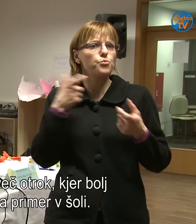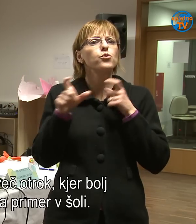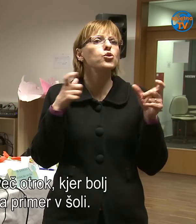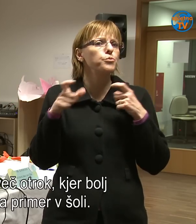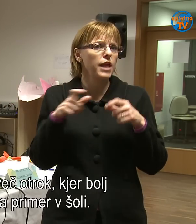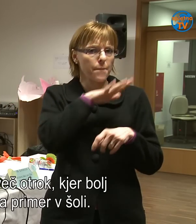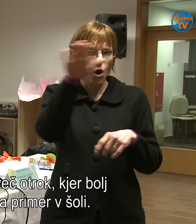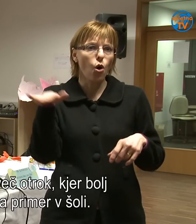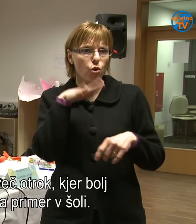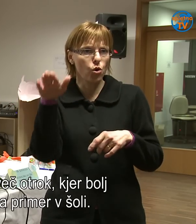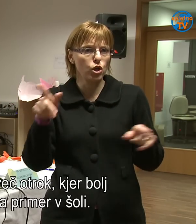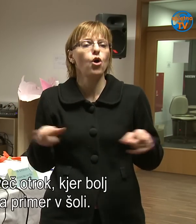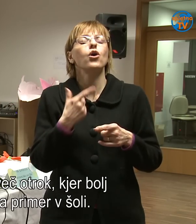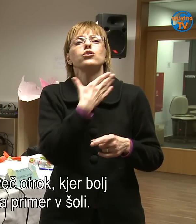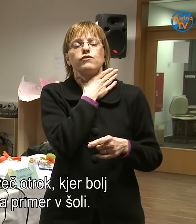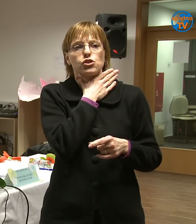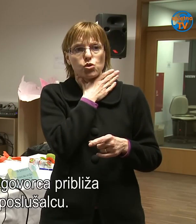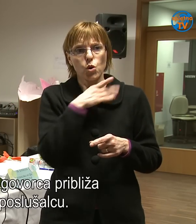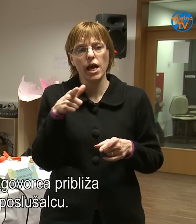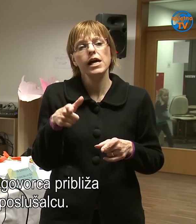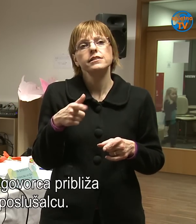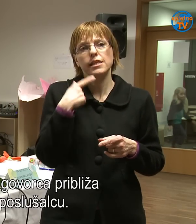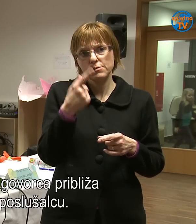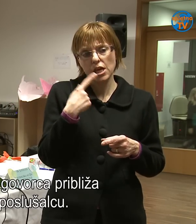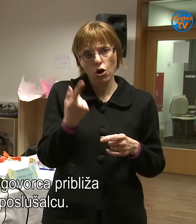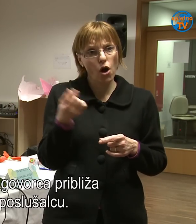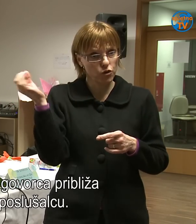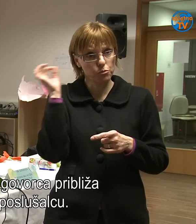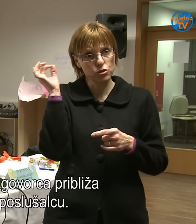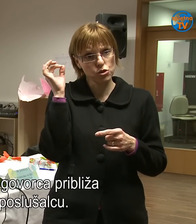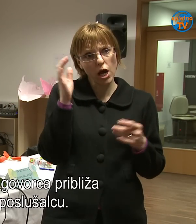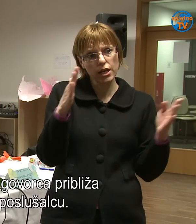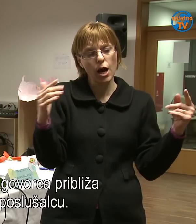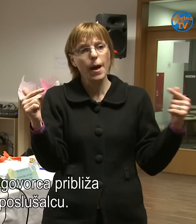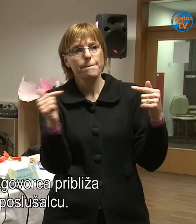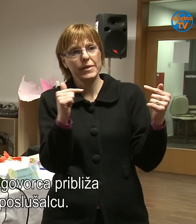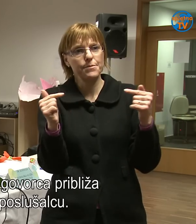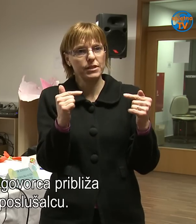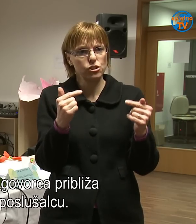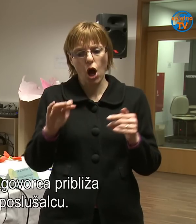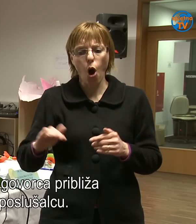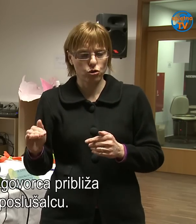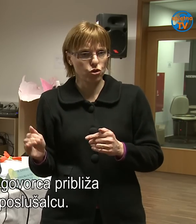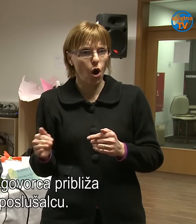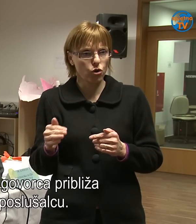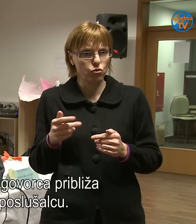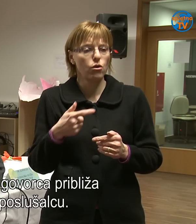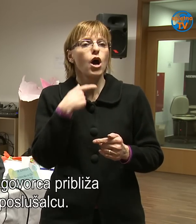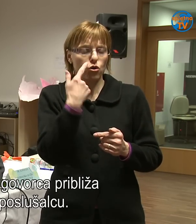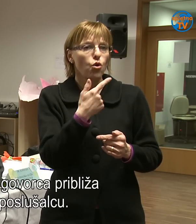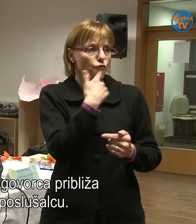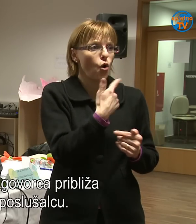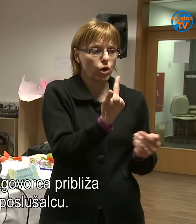odmeva, kot je primer v šoli. S tem se govor poslušalca približa otroku oziroma govorca